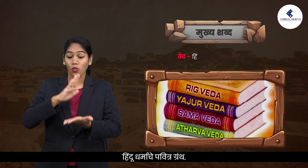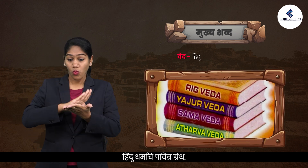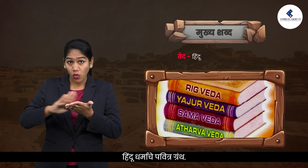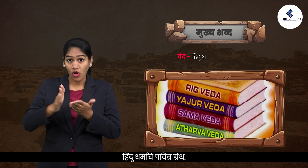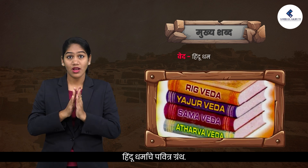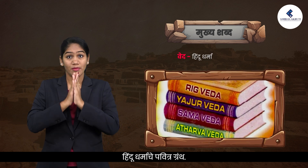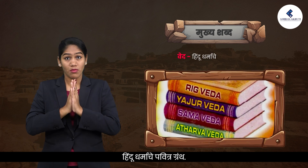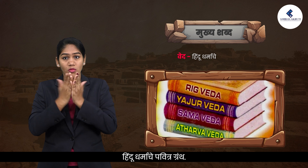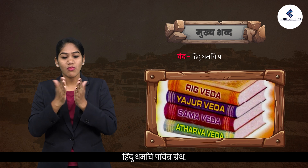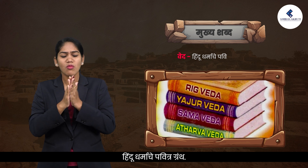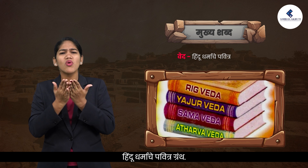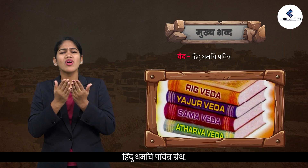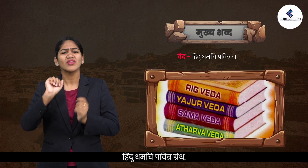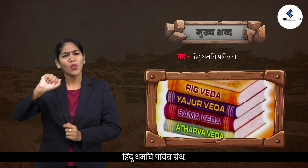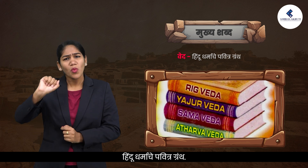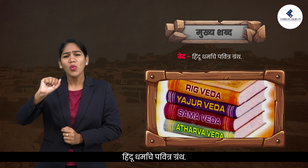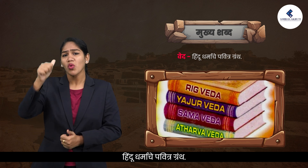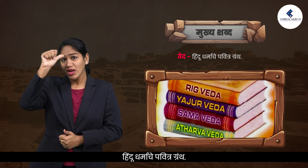हिंदू धर्माचे पवित्र ग्रंथ.